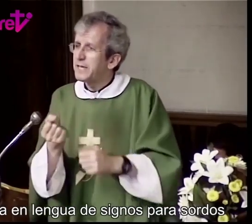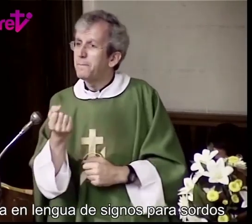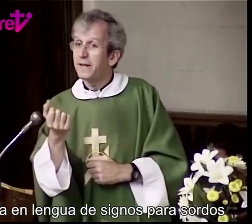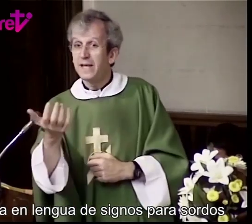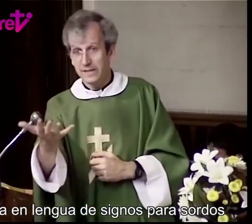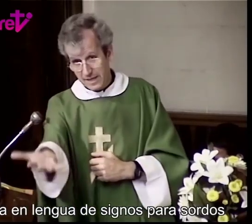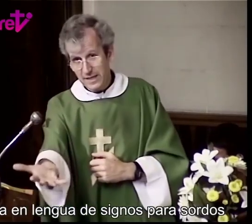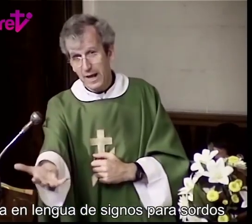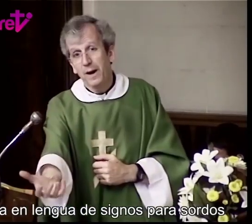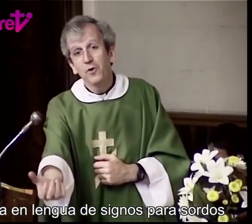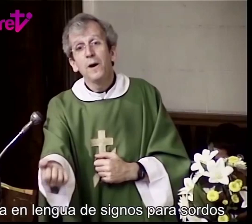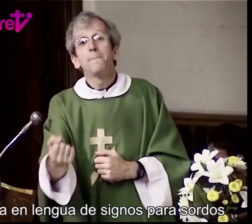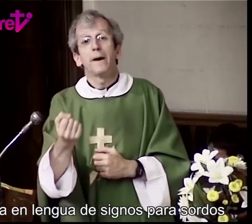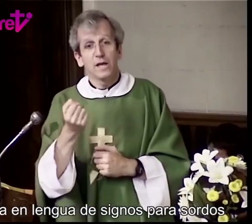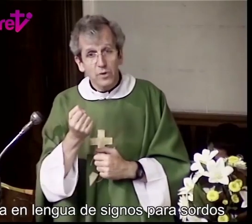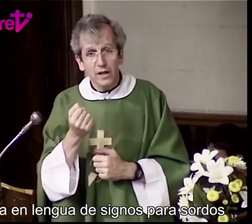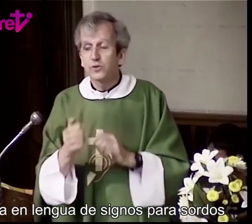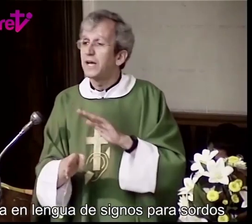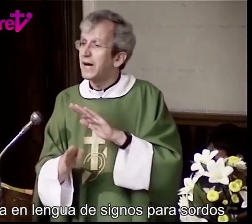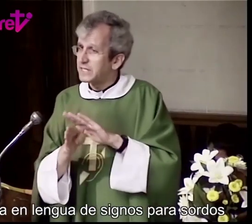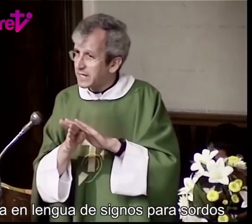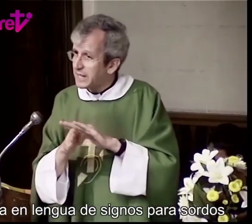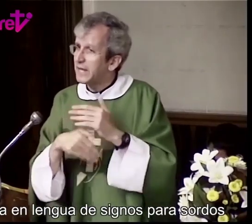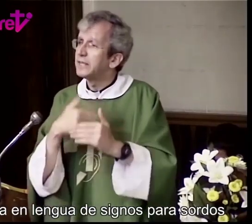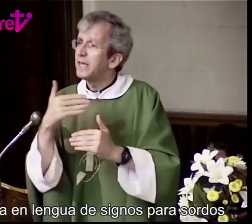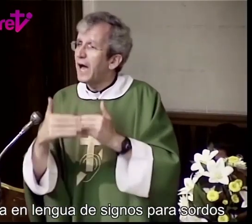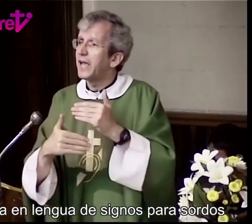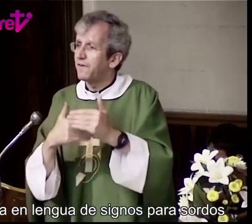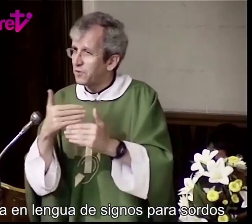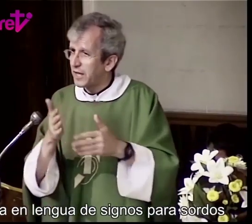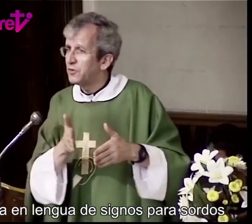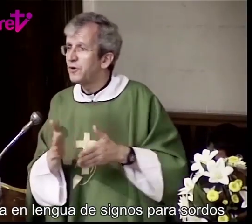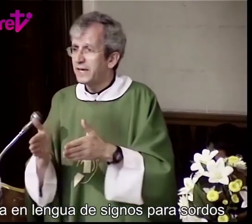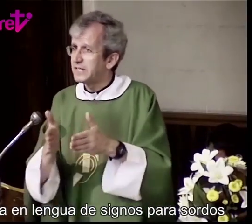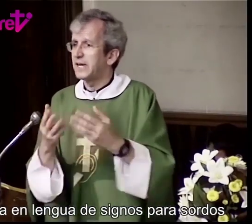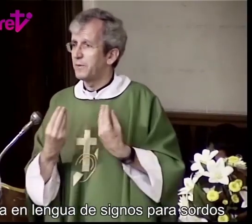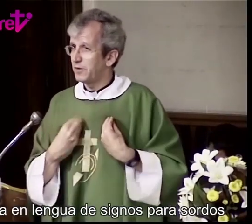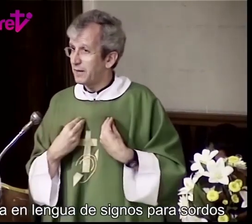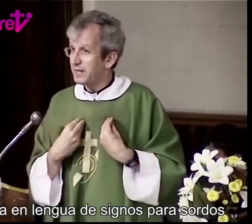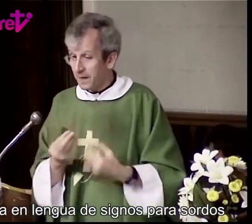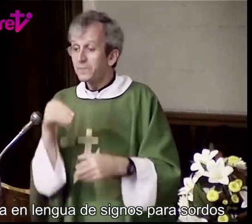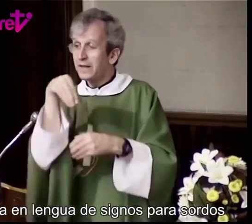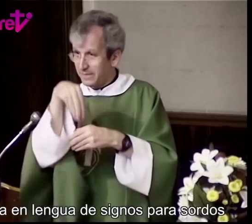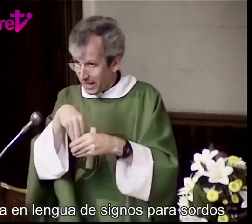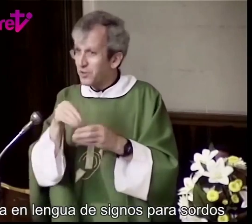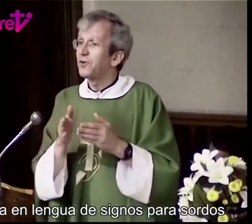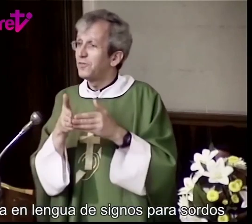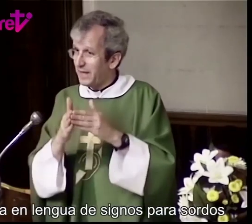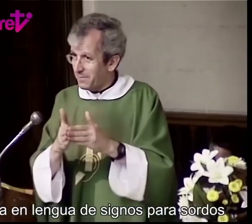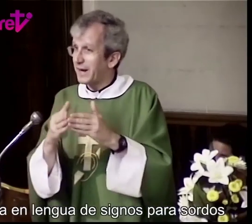siempre tiende la mano para ayudarnos a seguir adelante, a ir afrontando ese camino de la vida dentro de la barca, que es